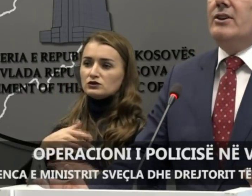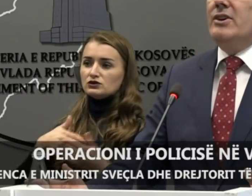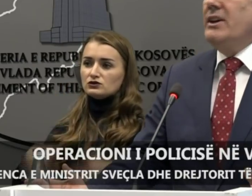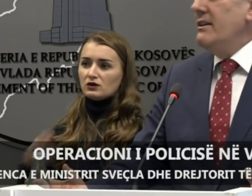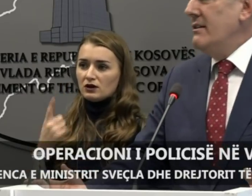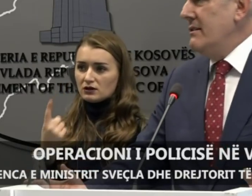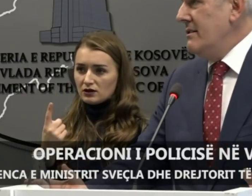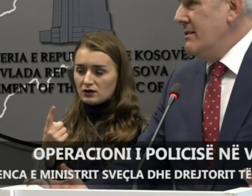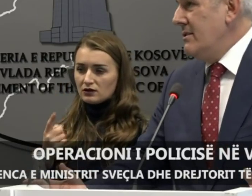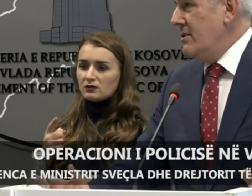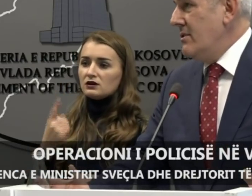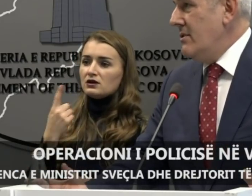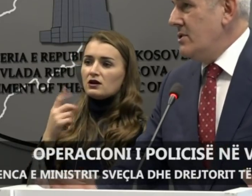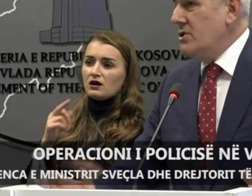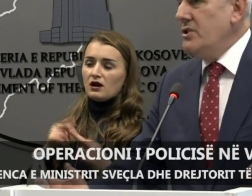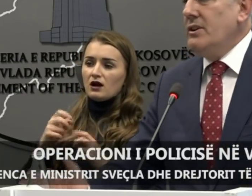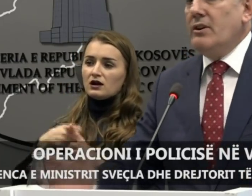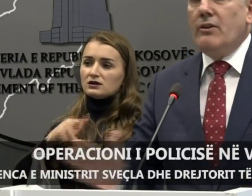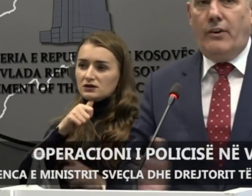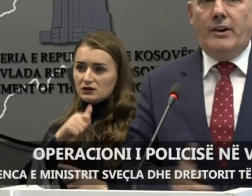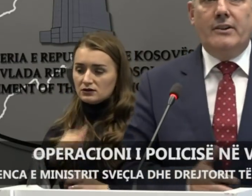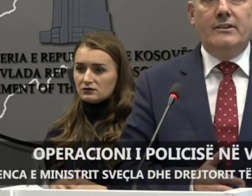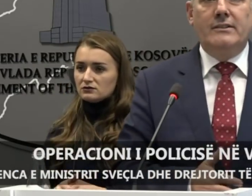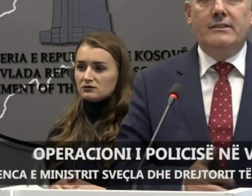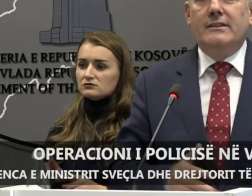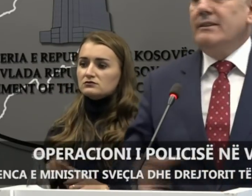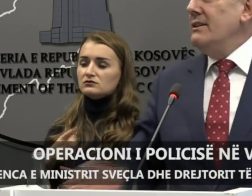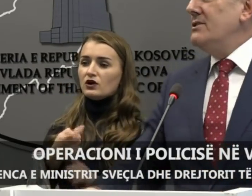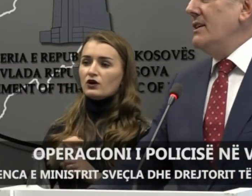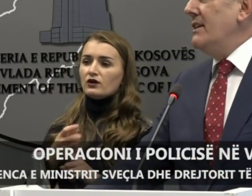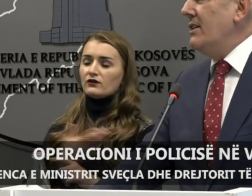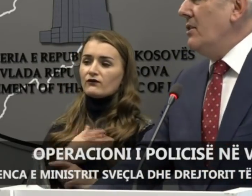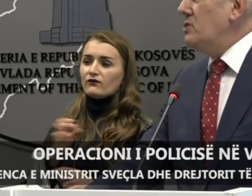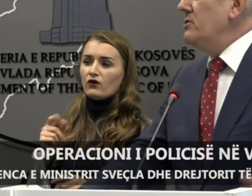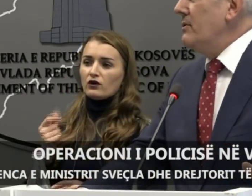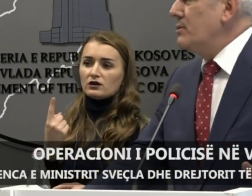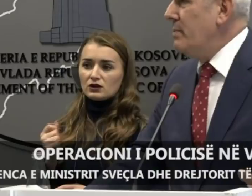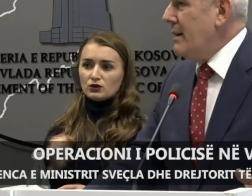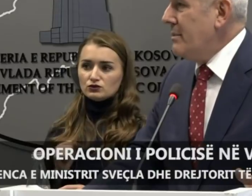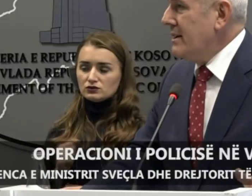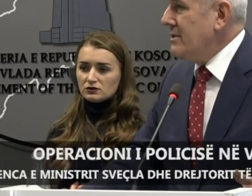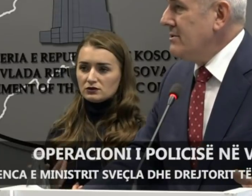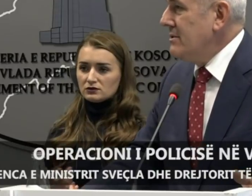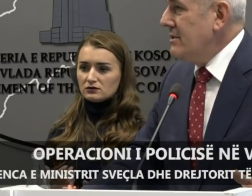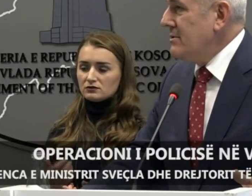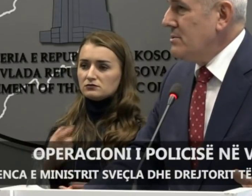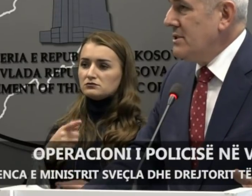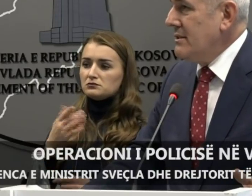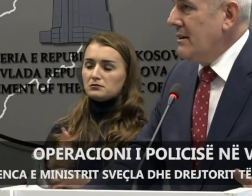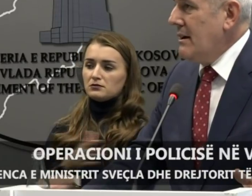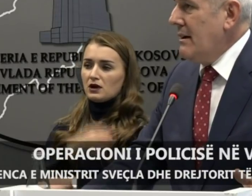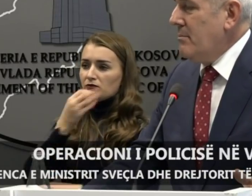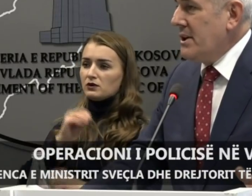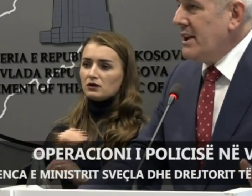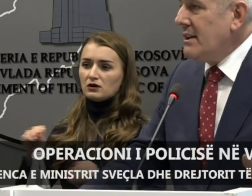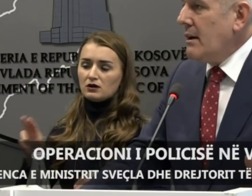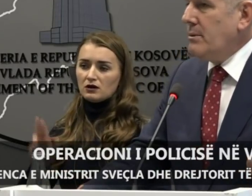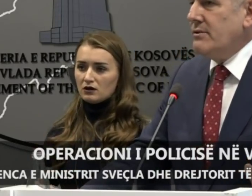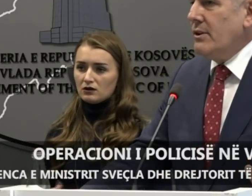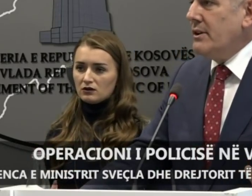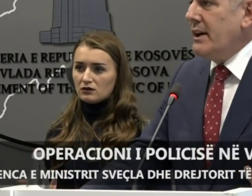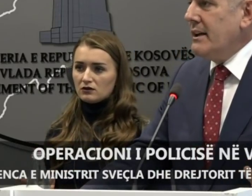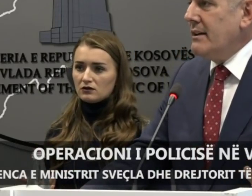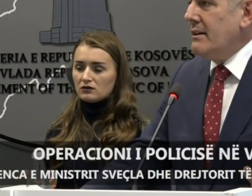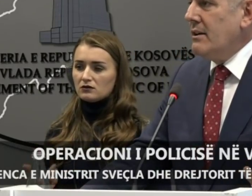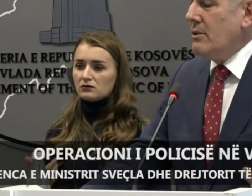një AKI, është një këfër, i cili është një ftu para prakisht. Shtu që për kende ka